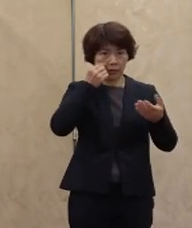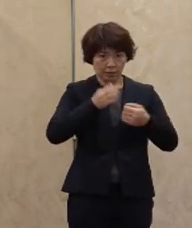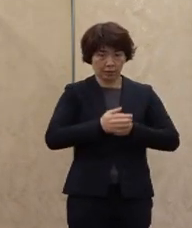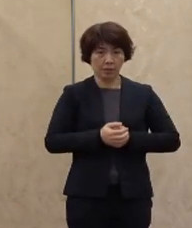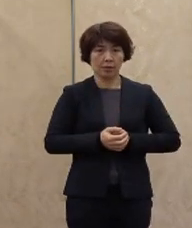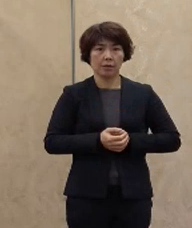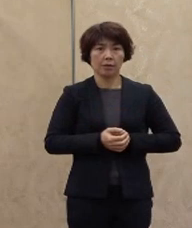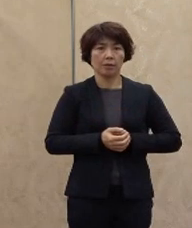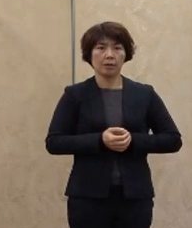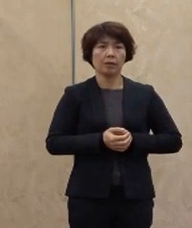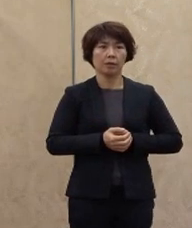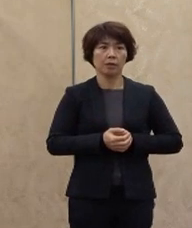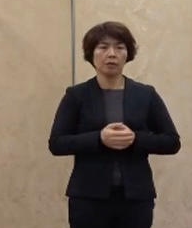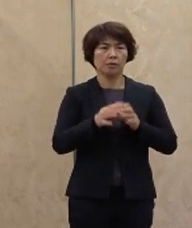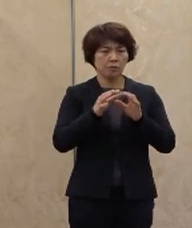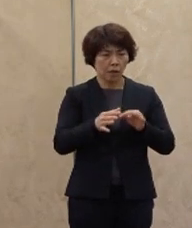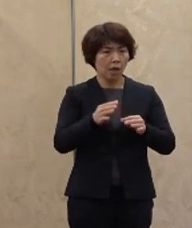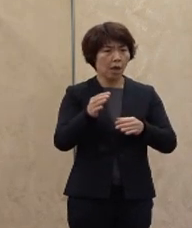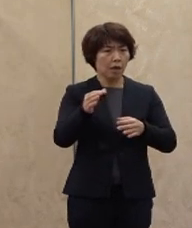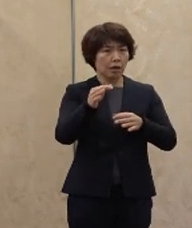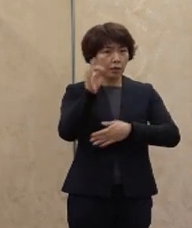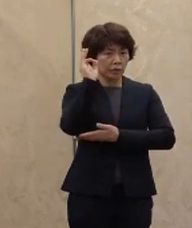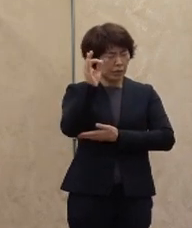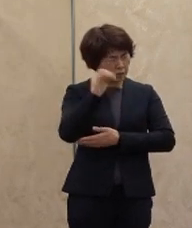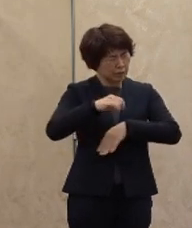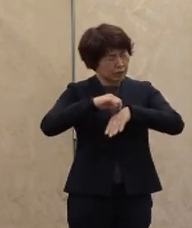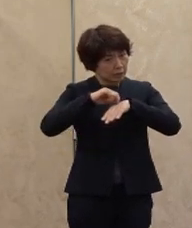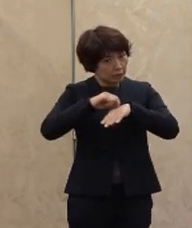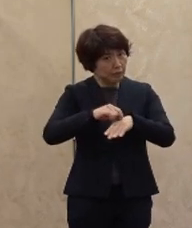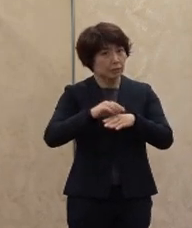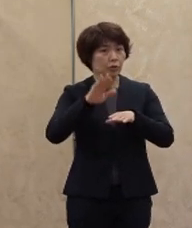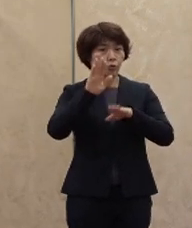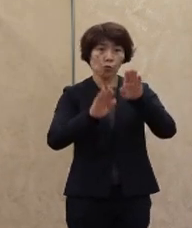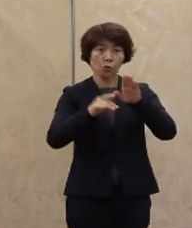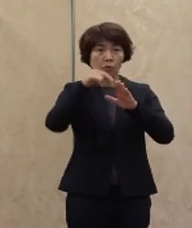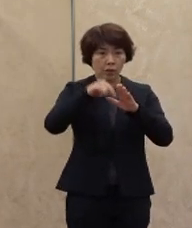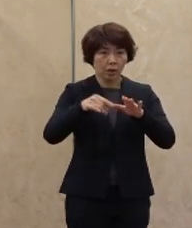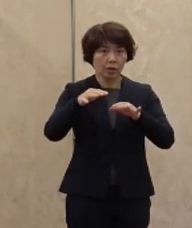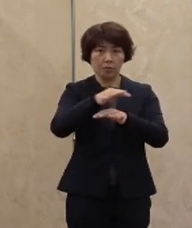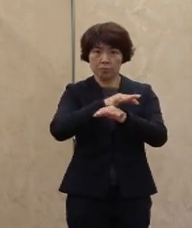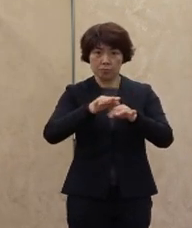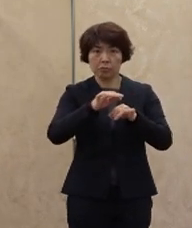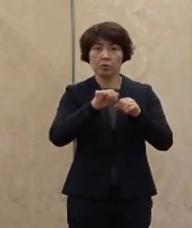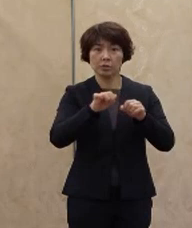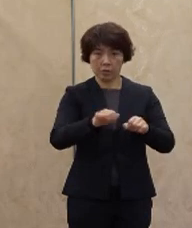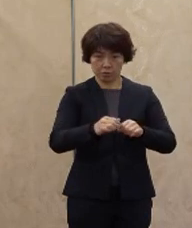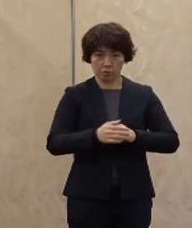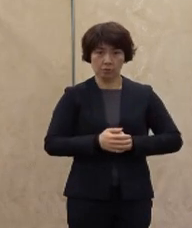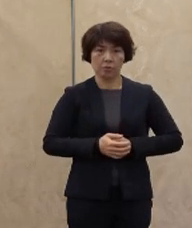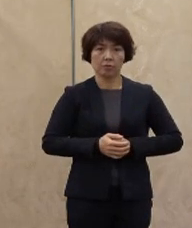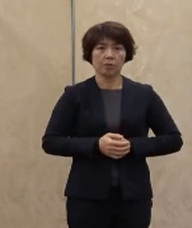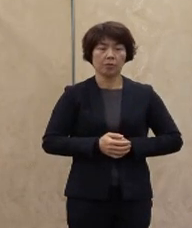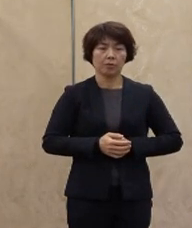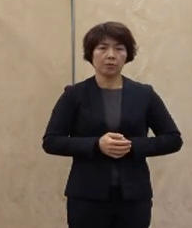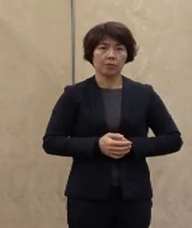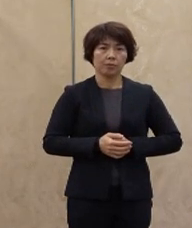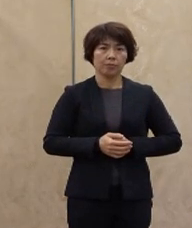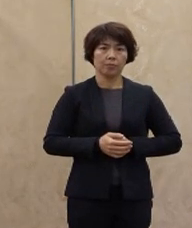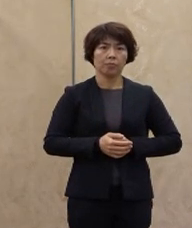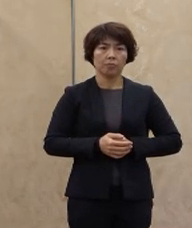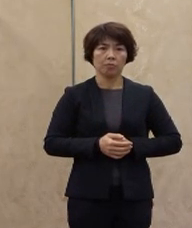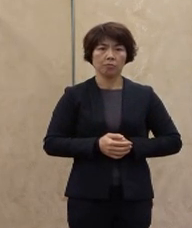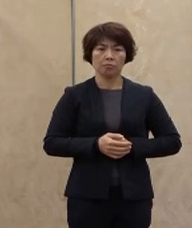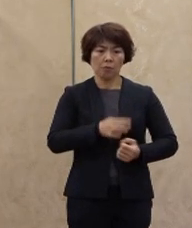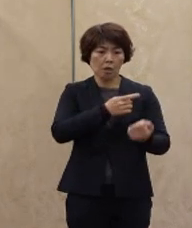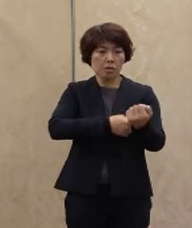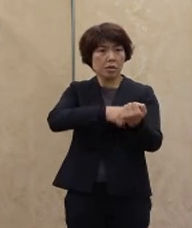その中で、財政としては非常に厳しい状況の中でやっていってるっていうのが現実です。で その権